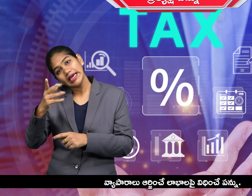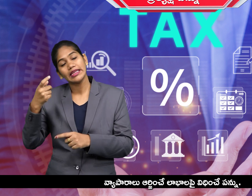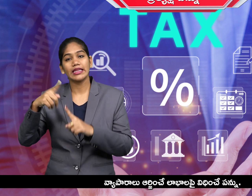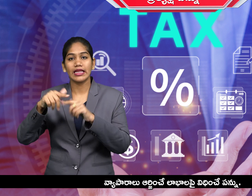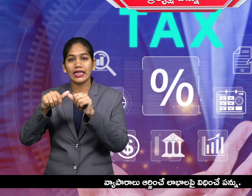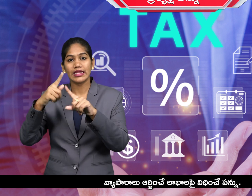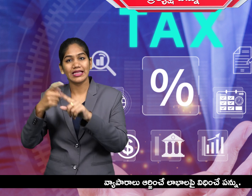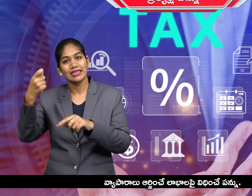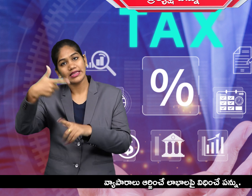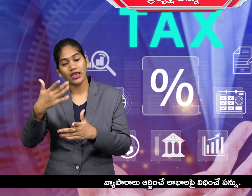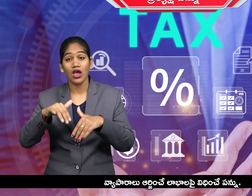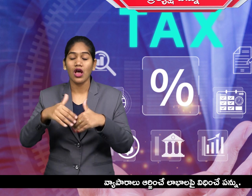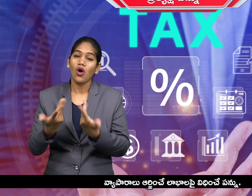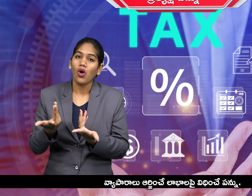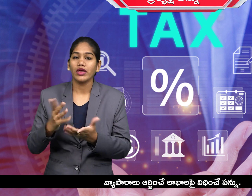పన్ను.